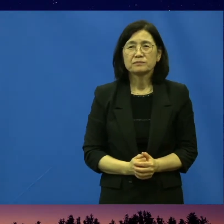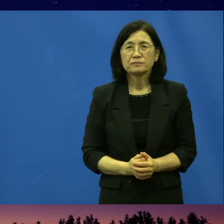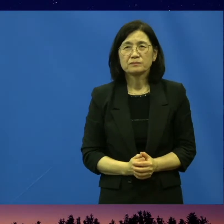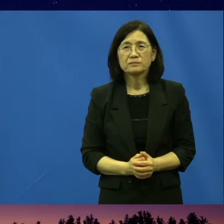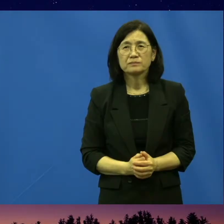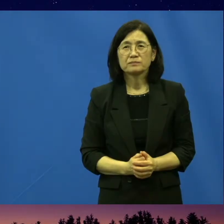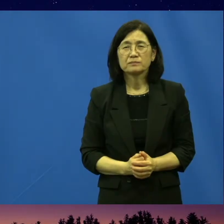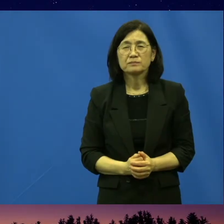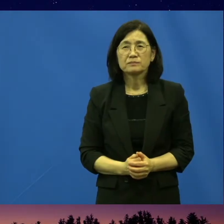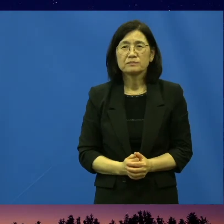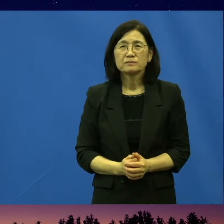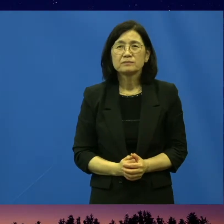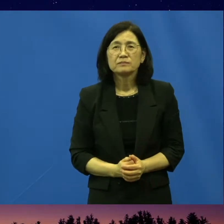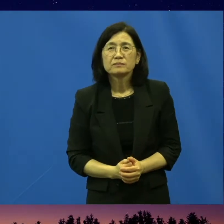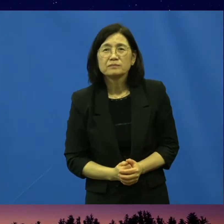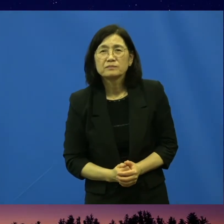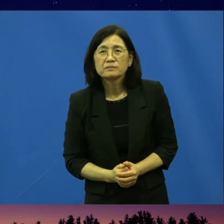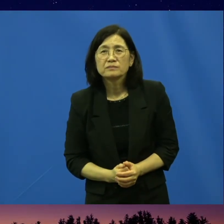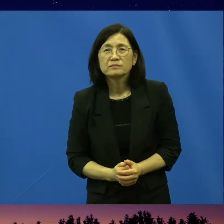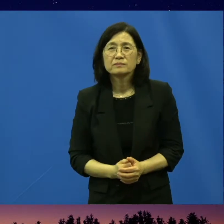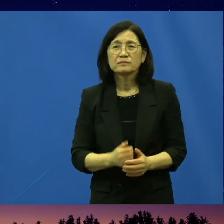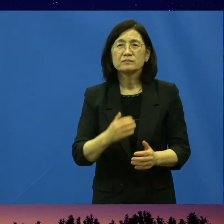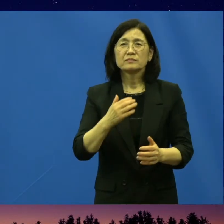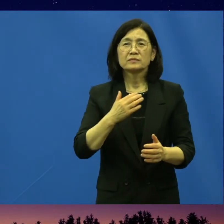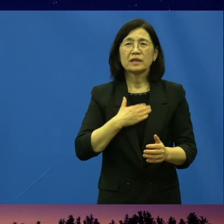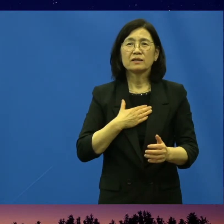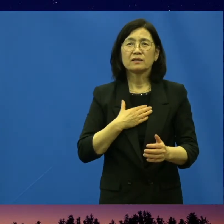3절 4절 보세요. 대전하는 여호와 내 하나님이요